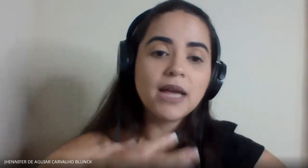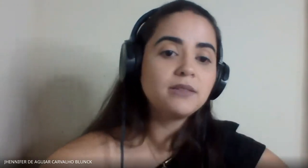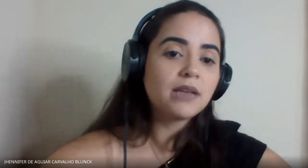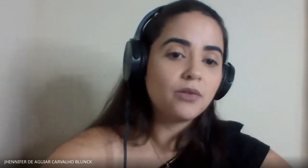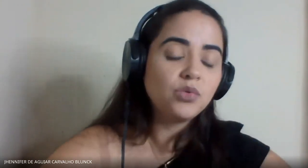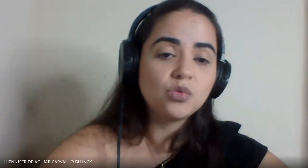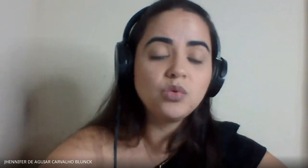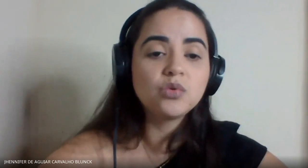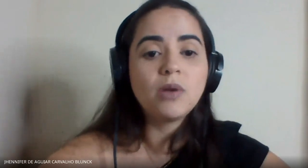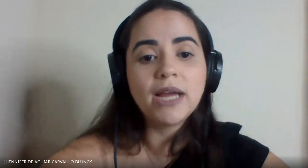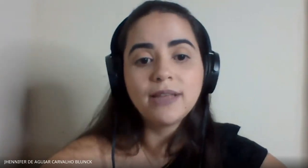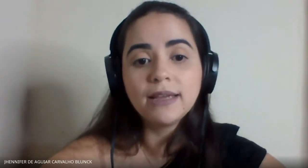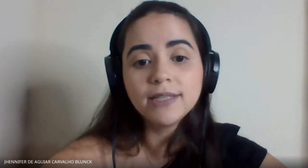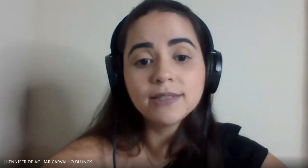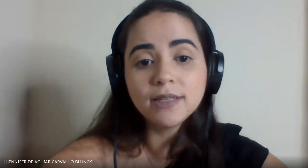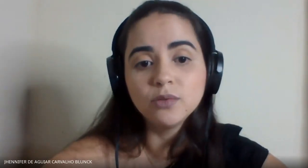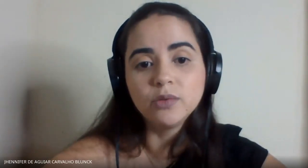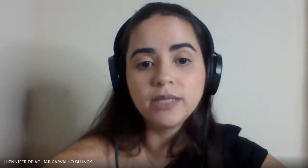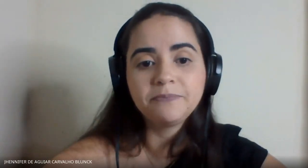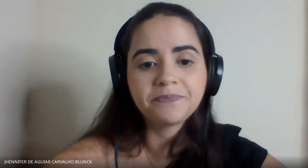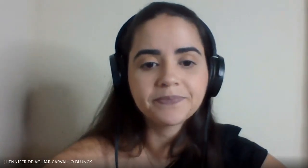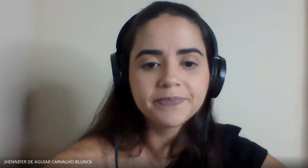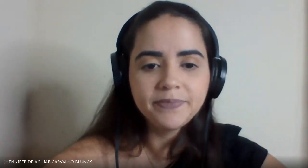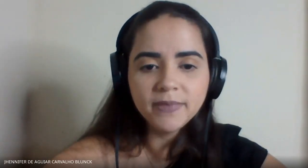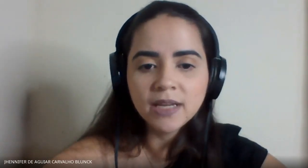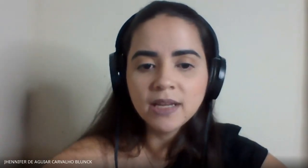e mais, os cursos online têm crescido, né?